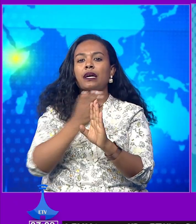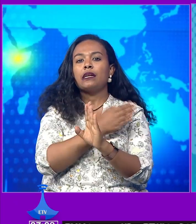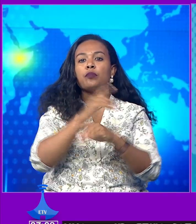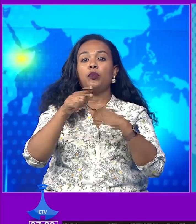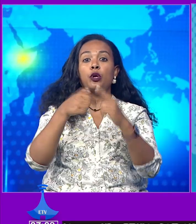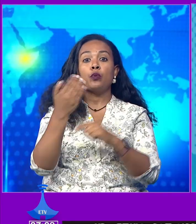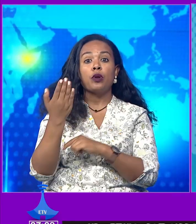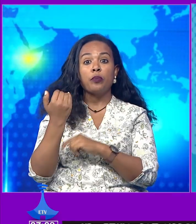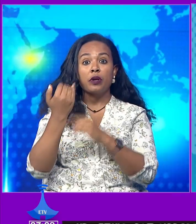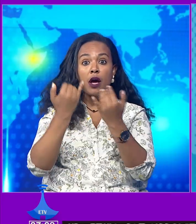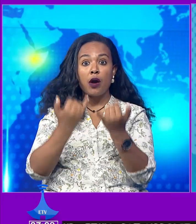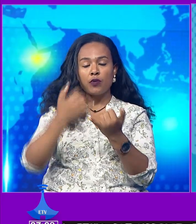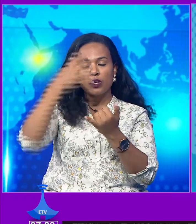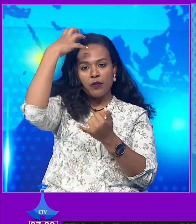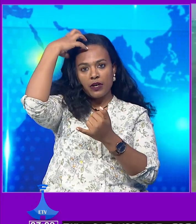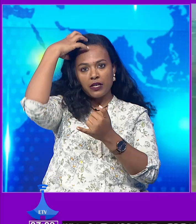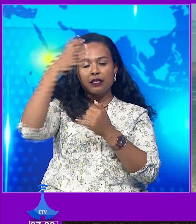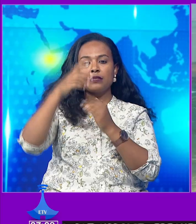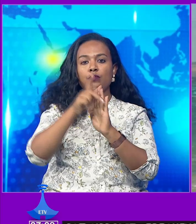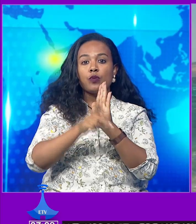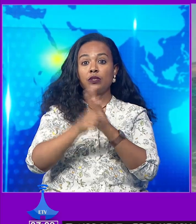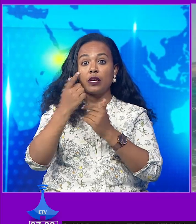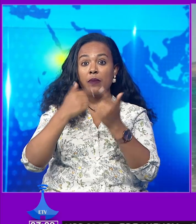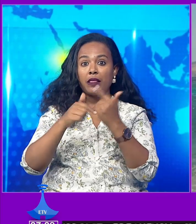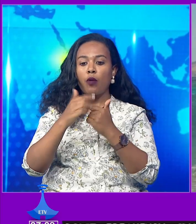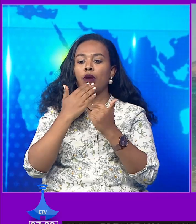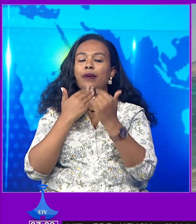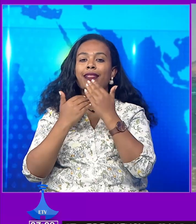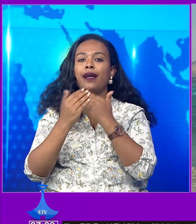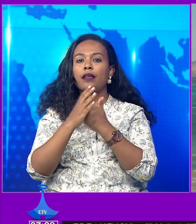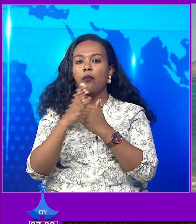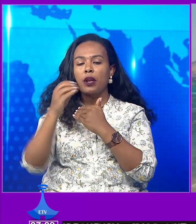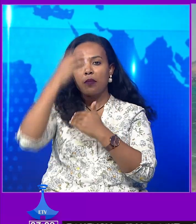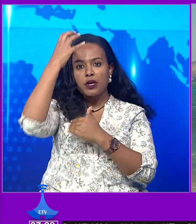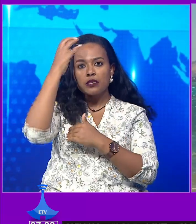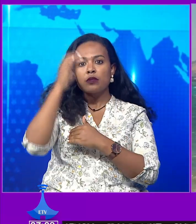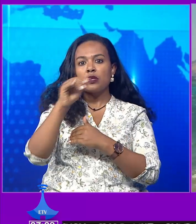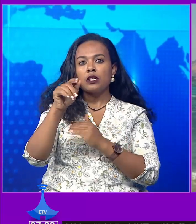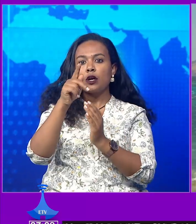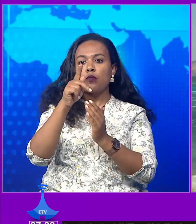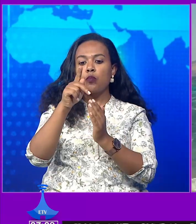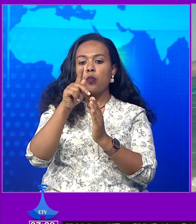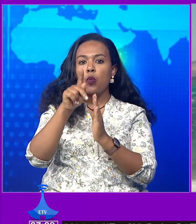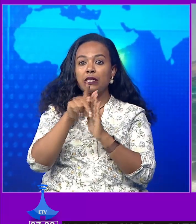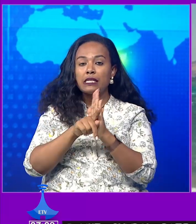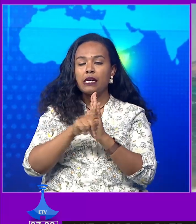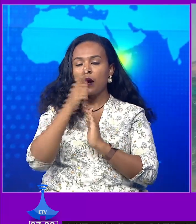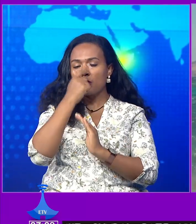ነበር። አሁን የመንግስት ፖሊሲ የመጣው ምንድነው? የመጣጣምና መንግስትም እንደ ፖሊሲ አምኖበት